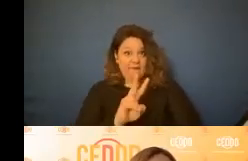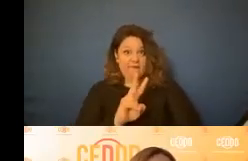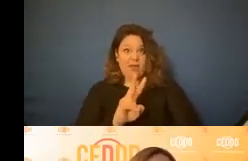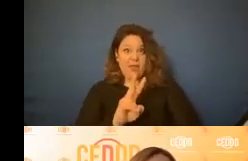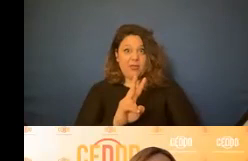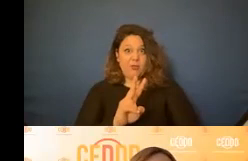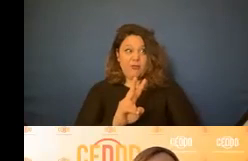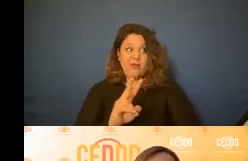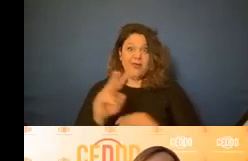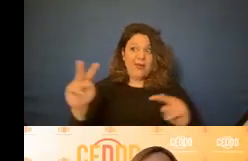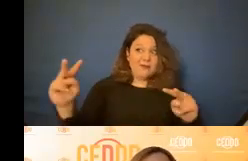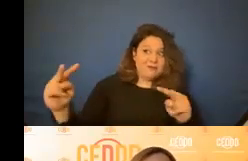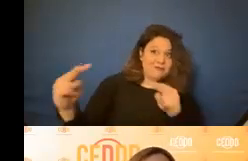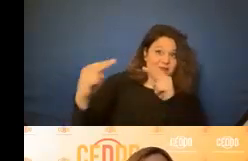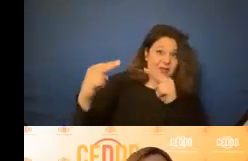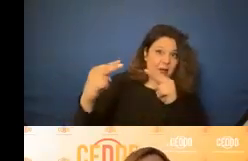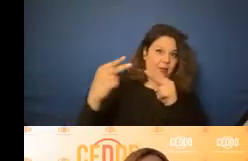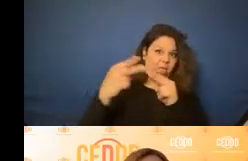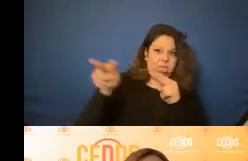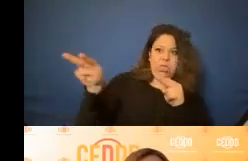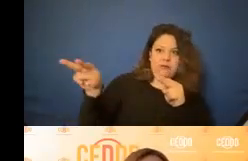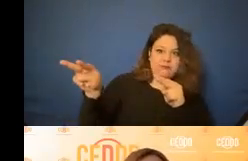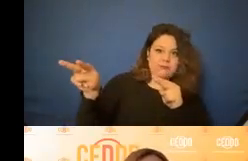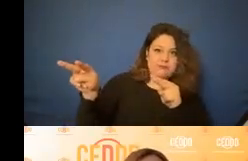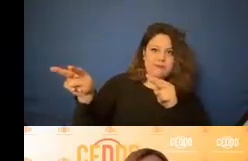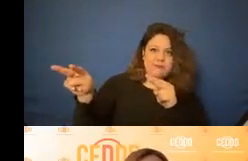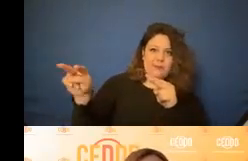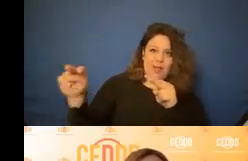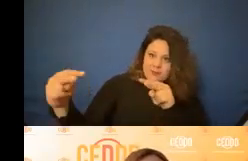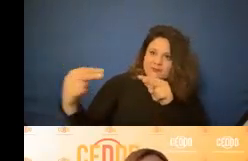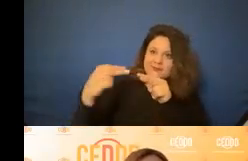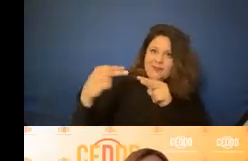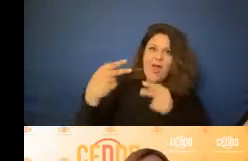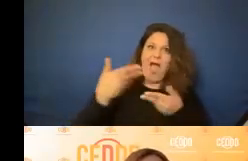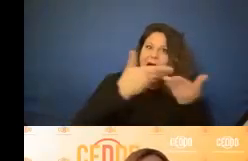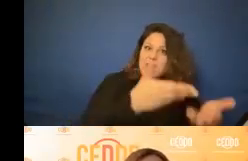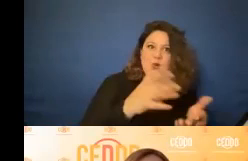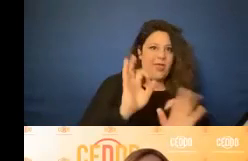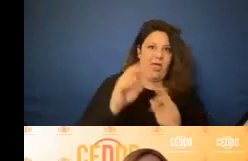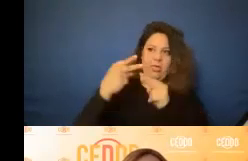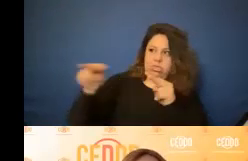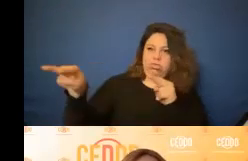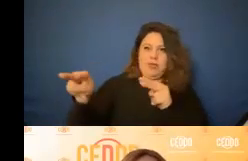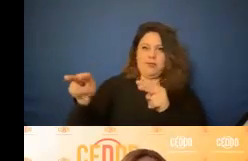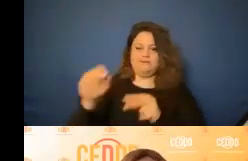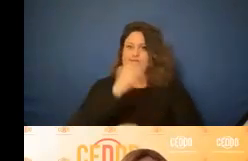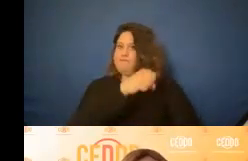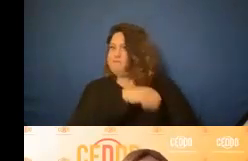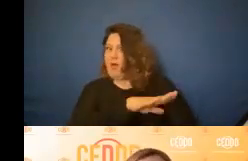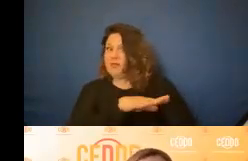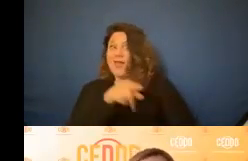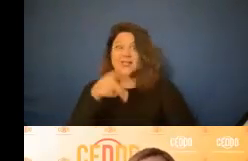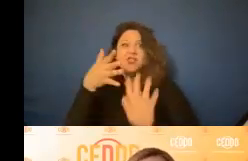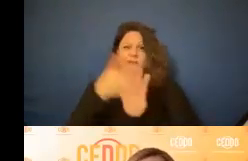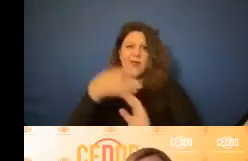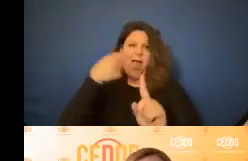miran, simplemente miran para otro lado. No son capaces de hacer absolutamente nada. En esencia, esto es el acoso. Ahora bien, hemos